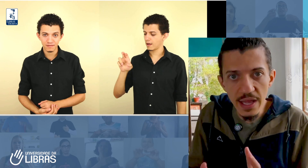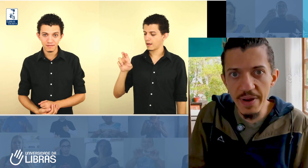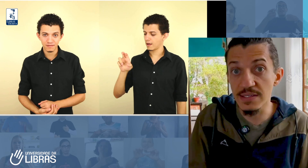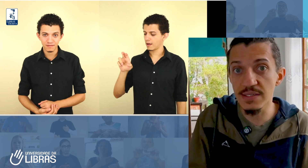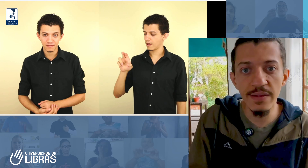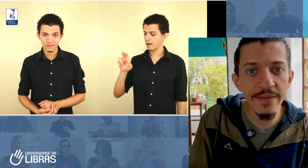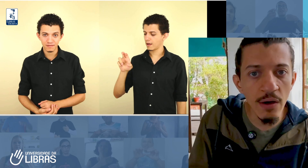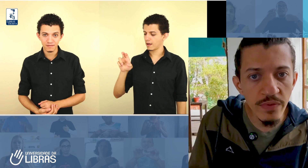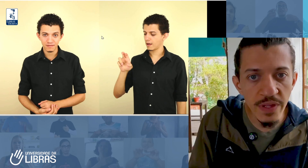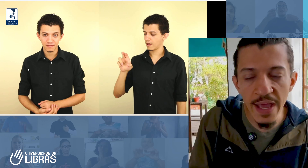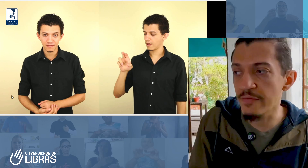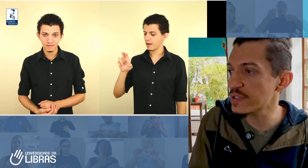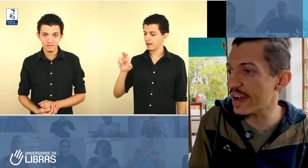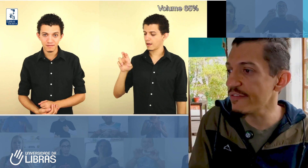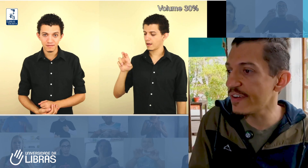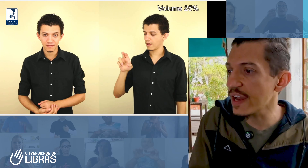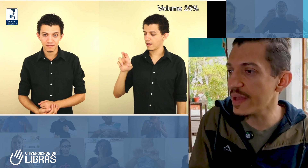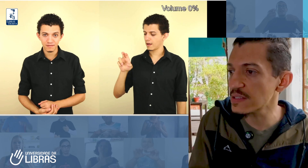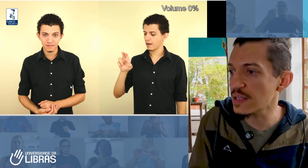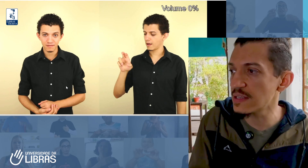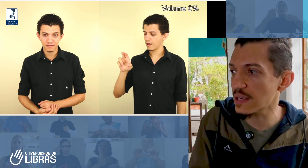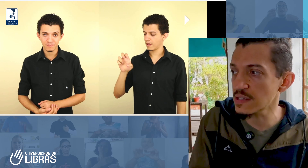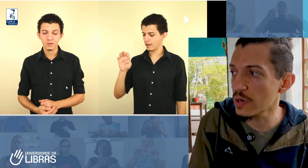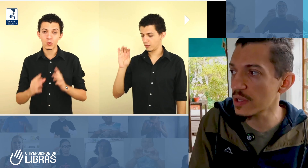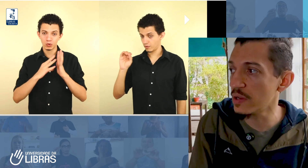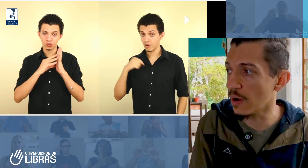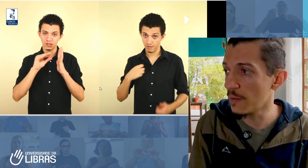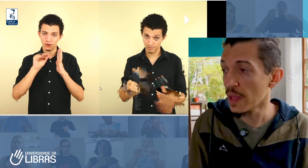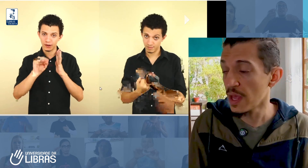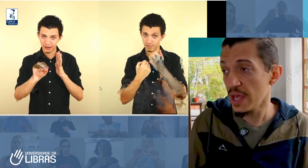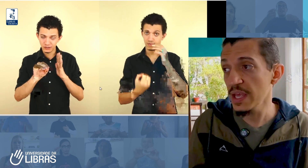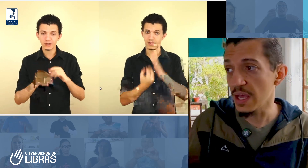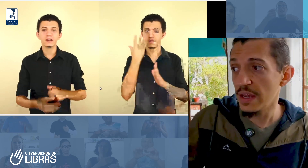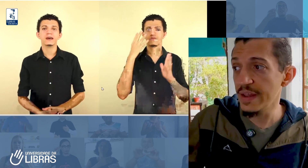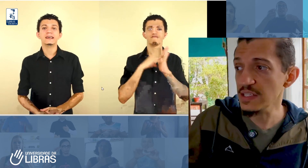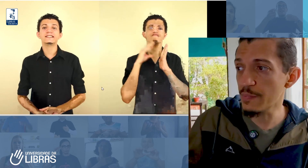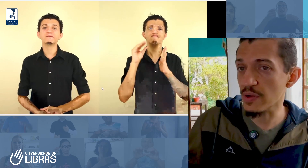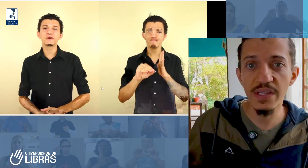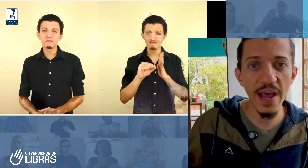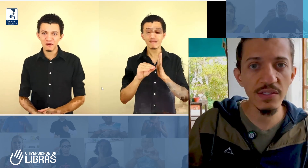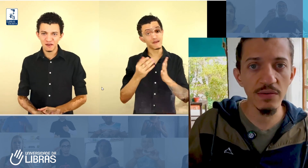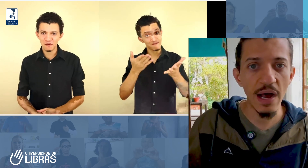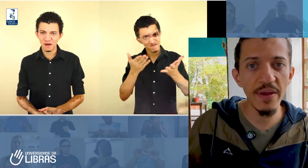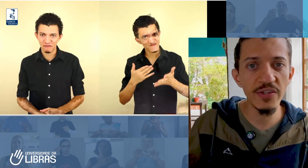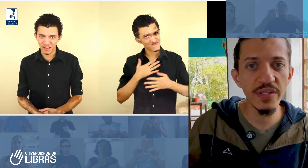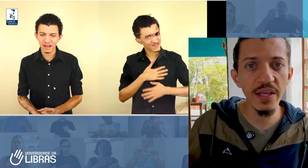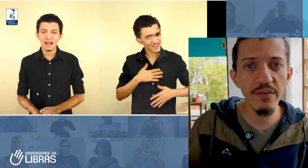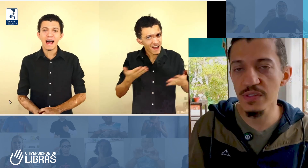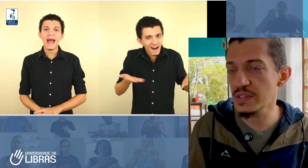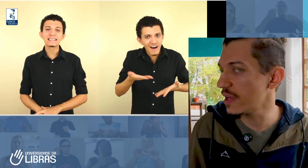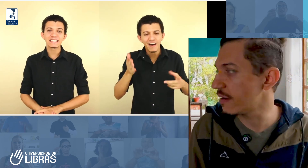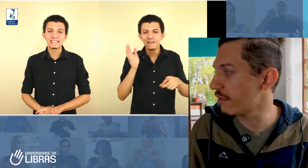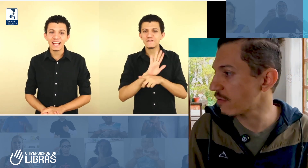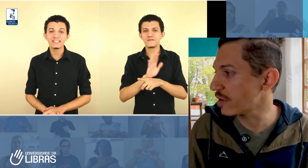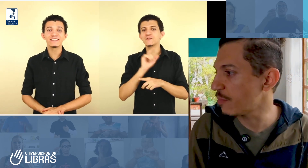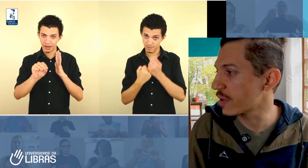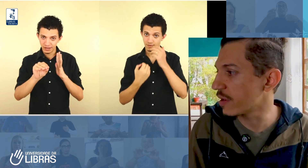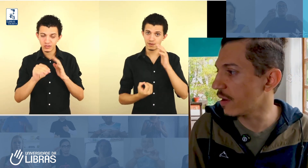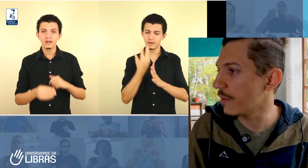Libras não tem. Você vai ver a minha sinalização aqui, ó. E nesse processo, à medida em que você, vou voltar um pouquinho aqui, ó.